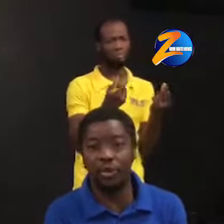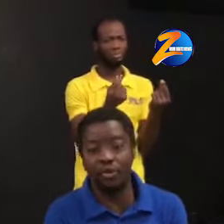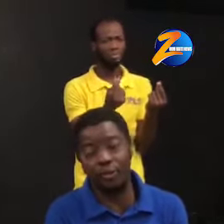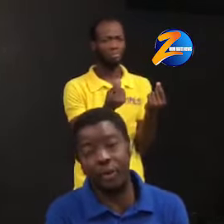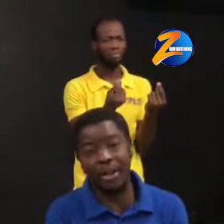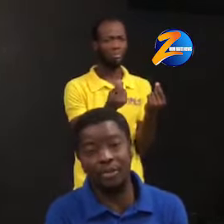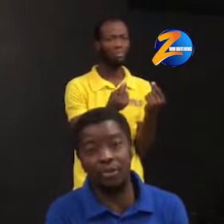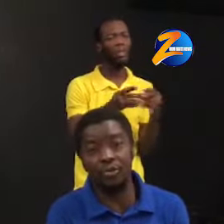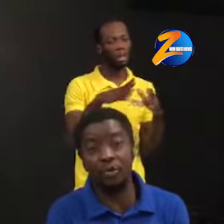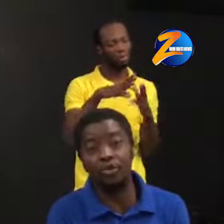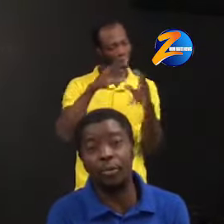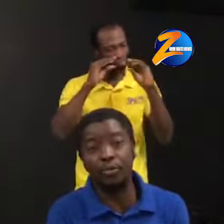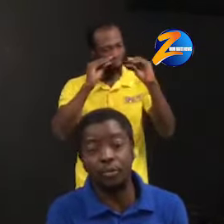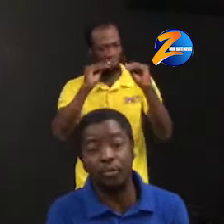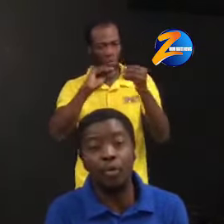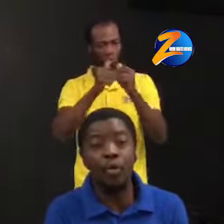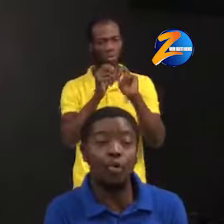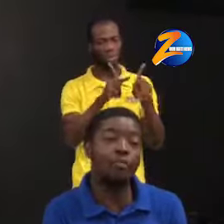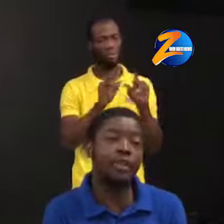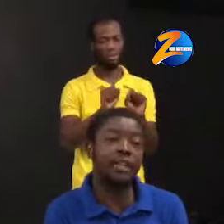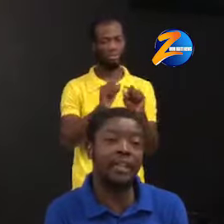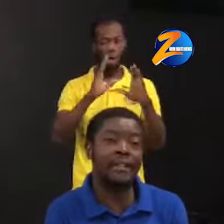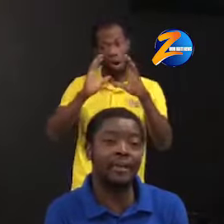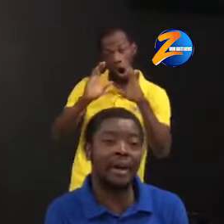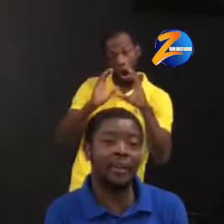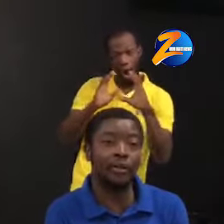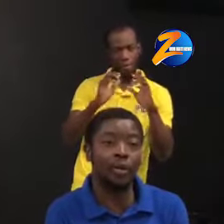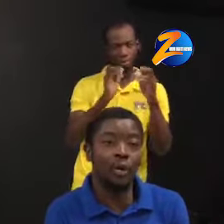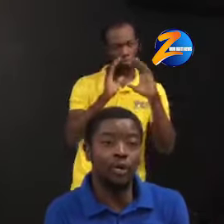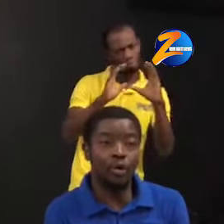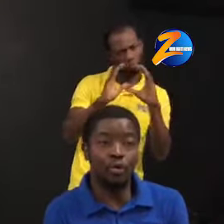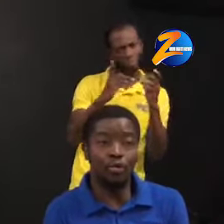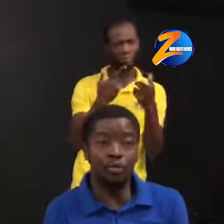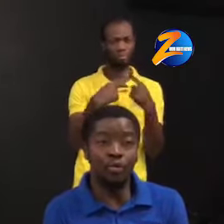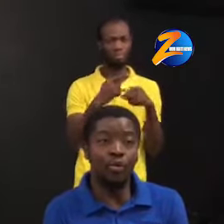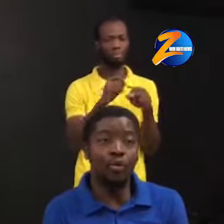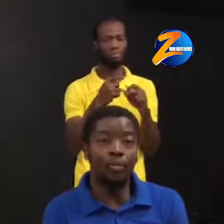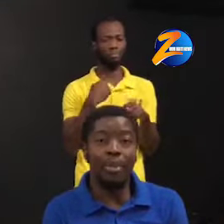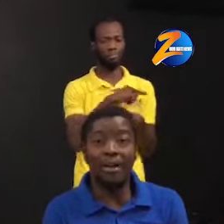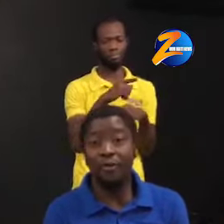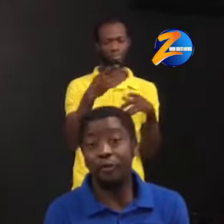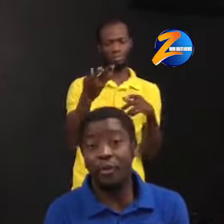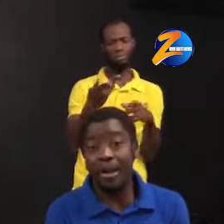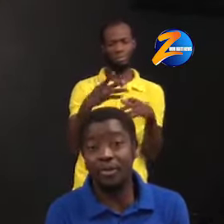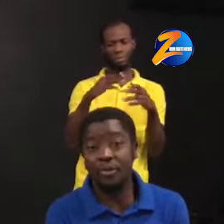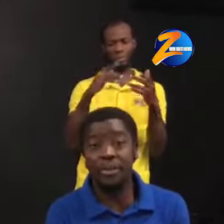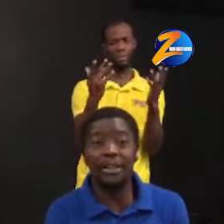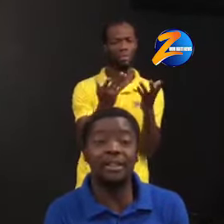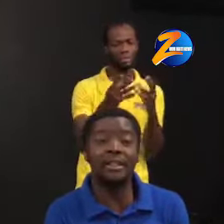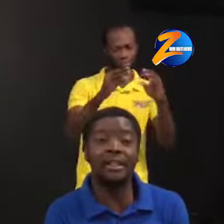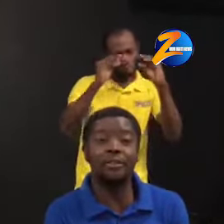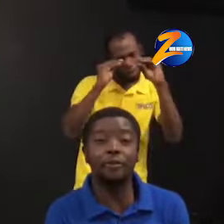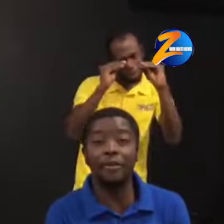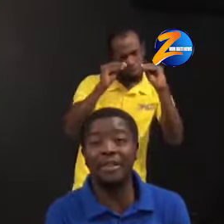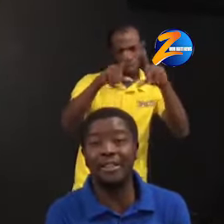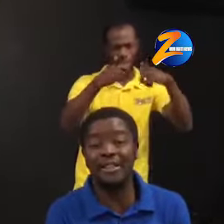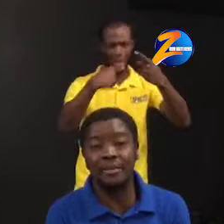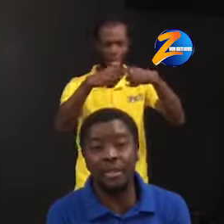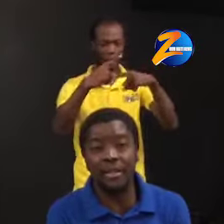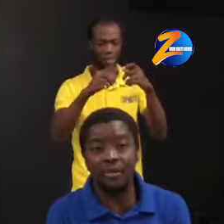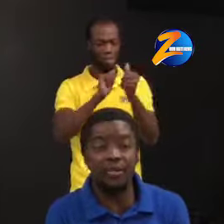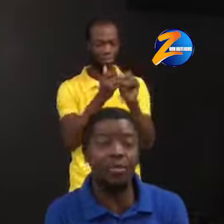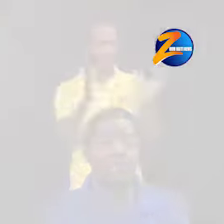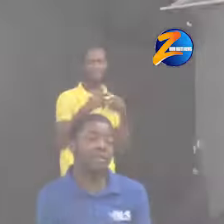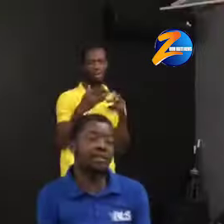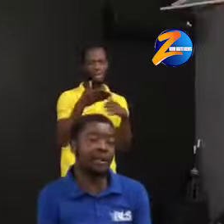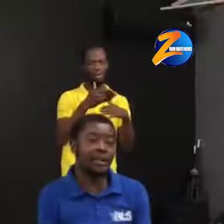que l'IHLS a déjà contribué à la formation de nombreux interprètes qui œuvrent pour des grandes personnalités et institutions